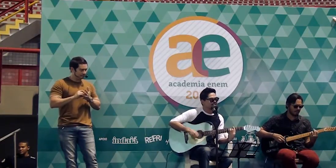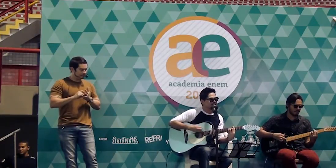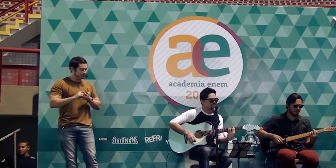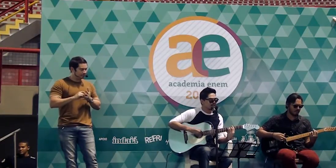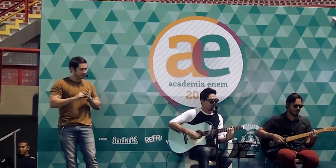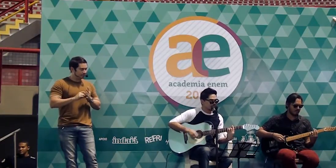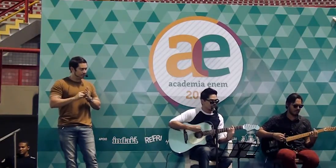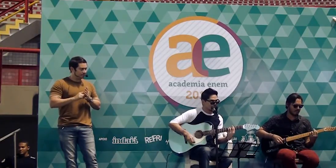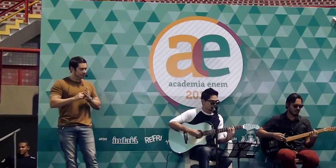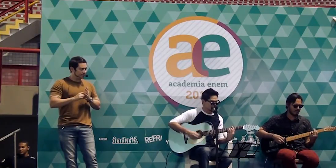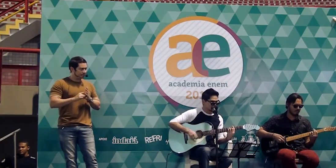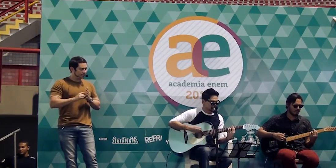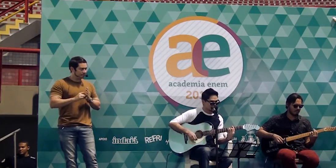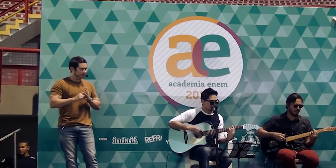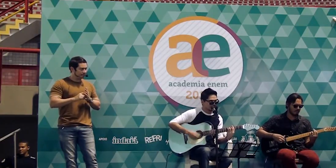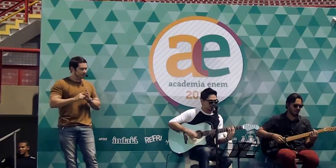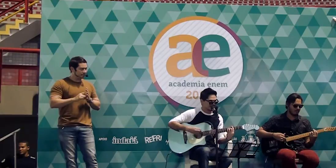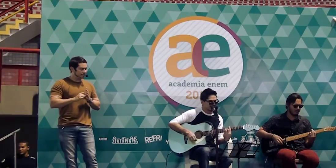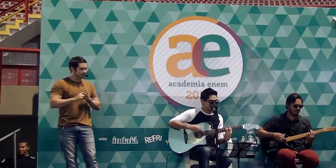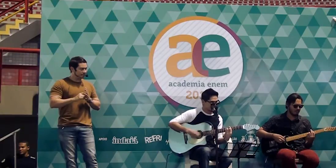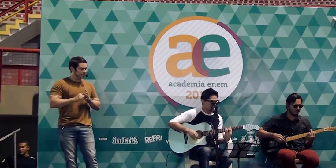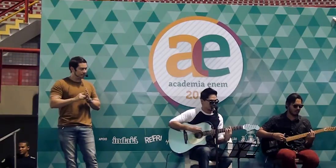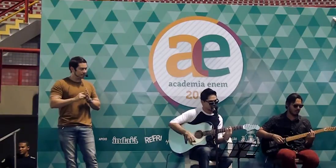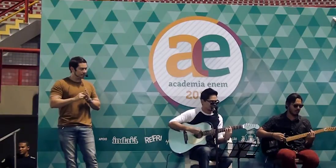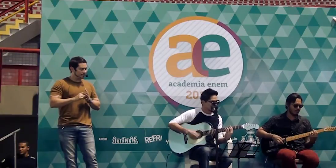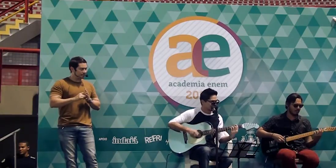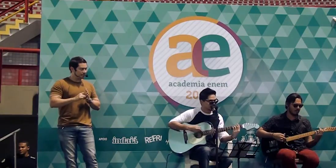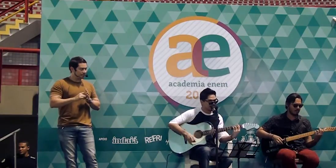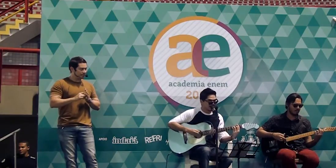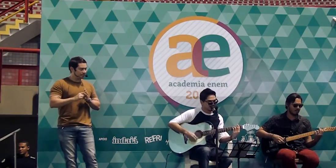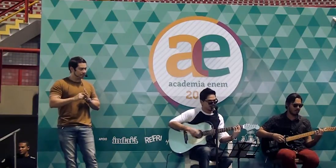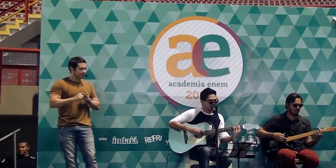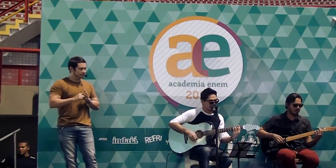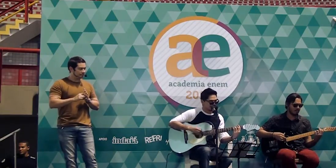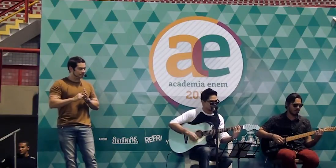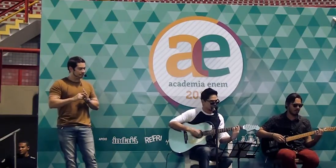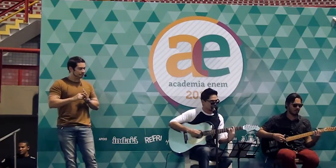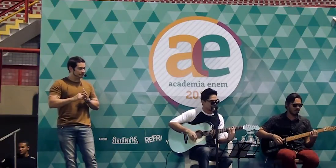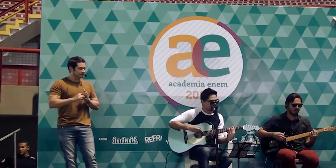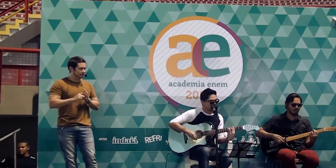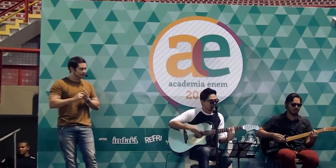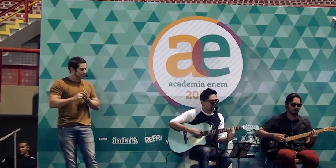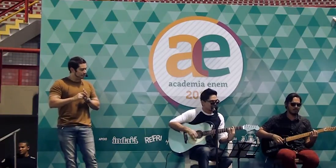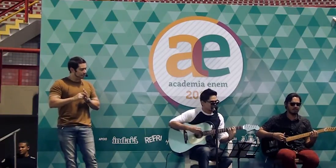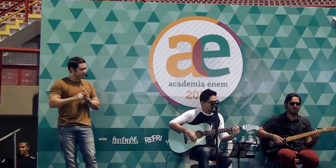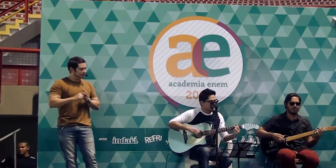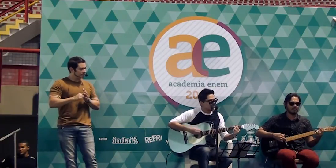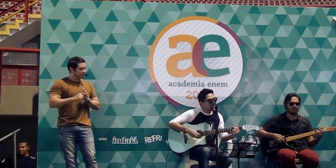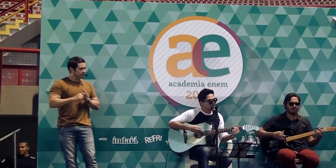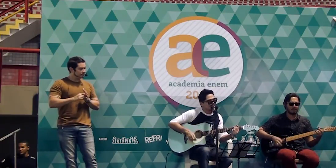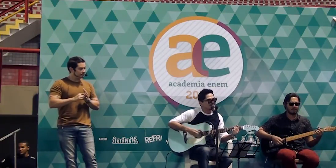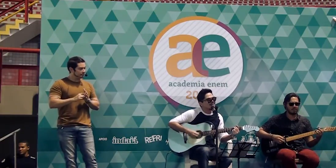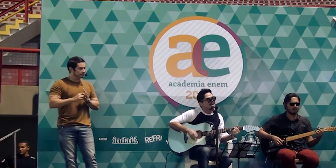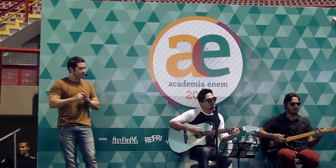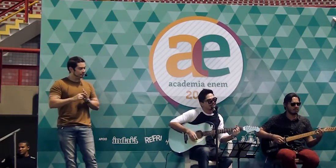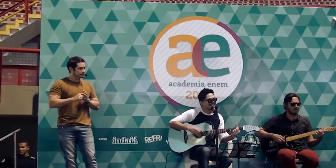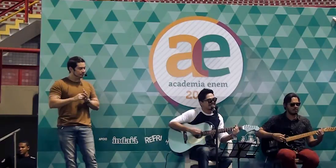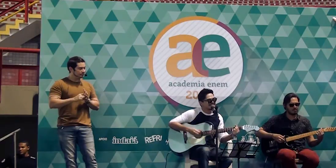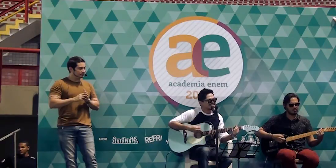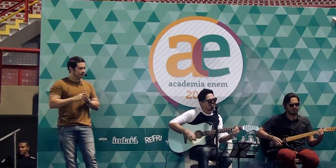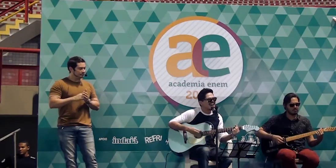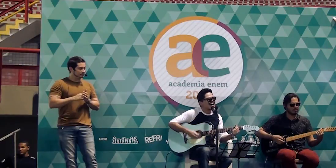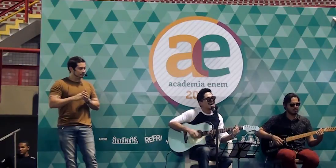aplaudir. E o livro sobreviveram e pras câmeras a gente da TV que filmava tudo ali. E se lembrou de quando era